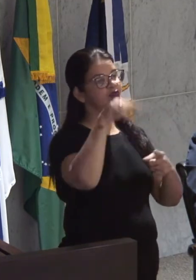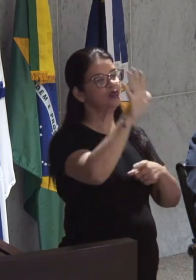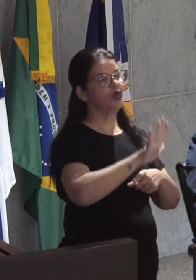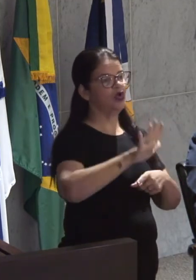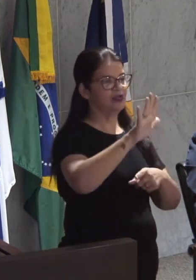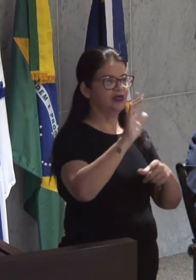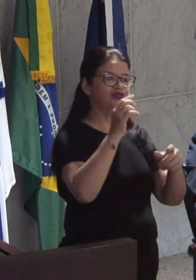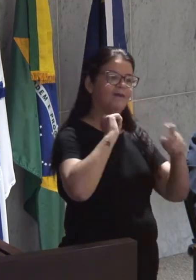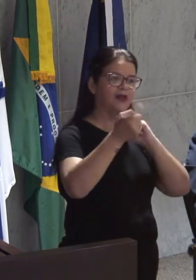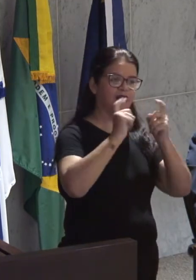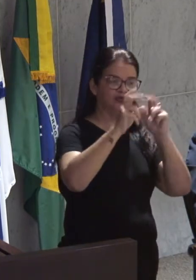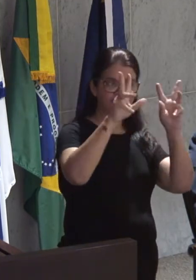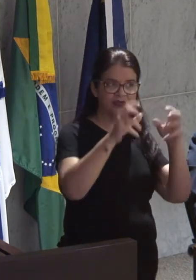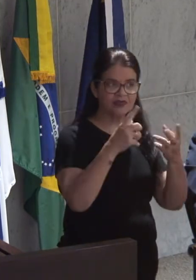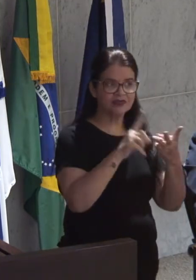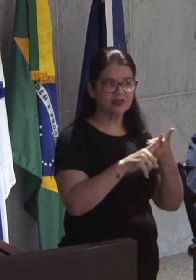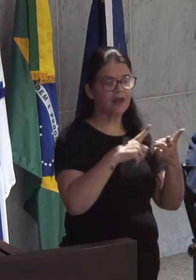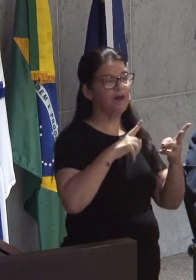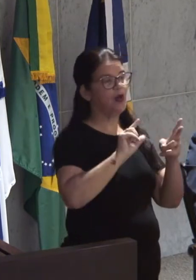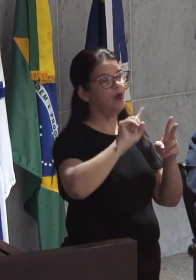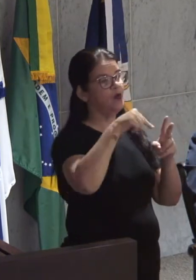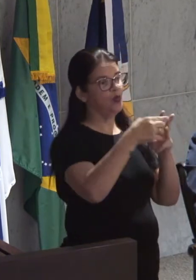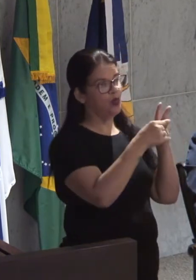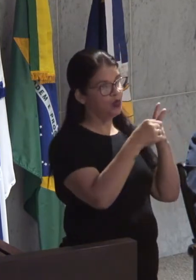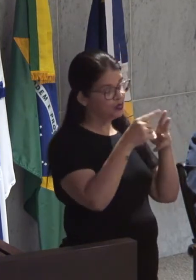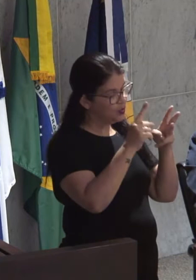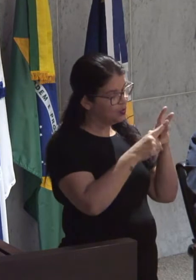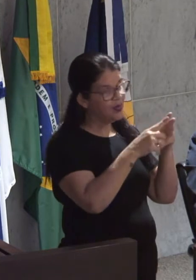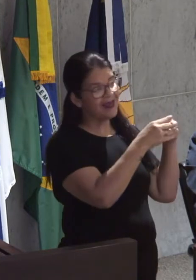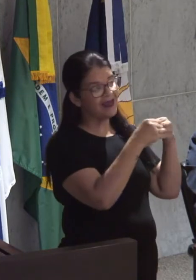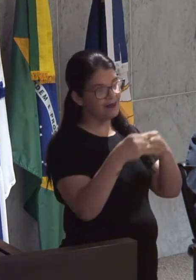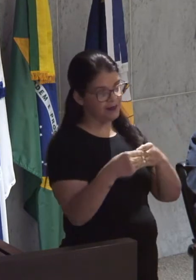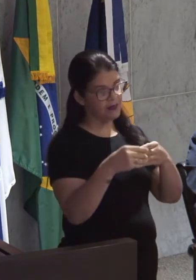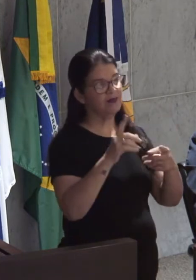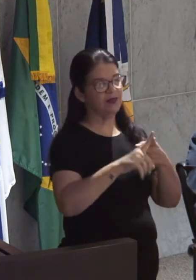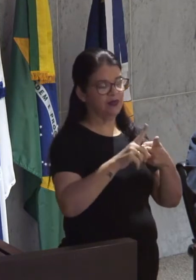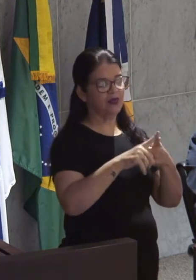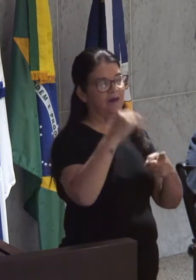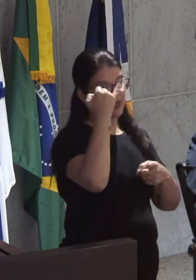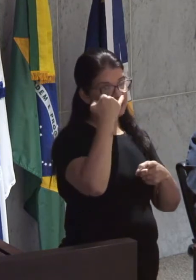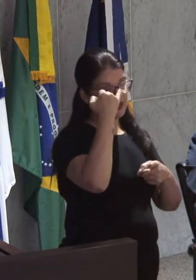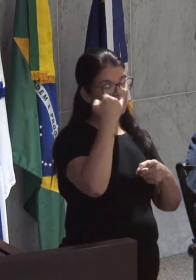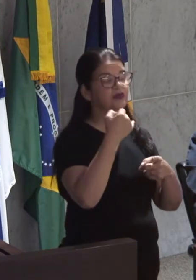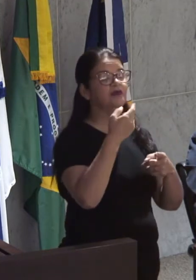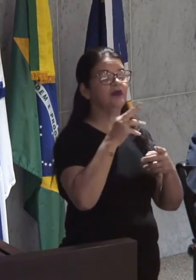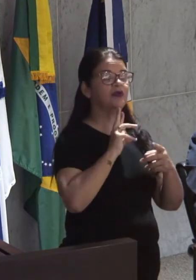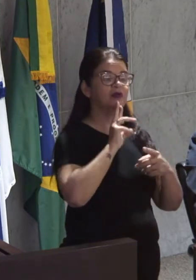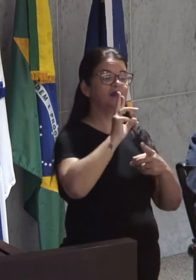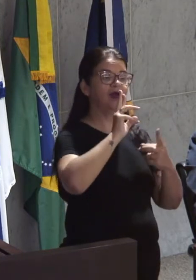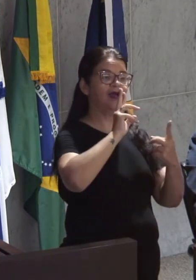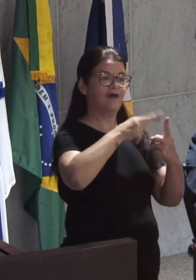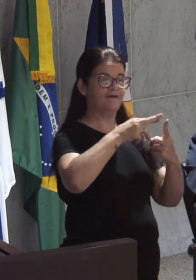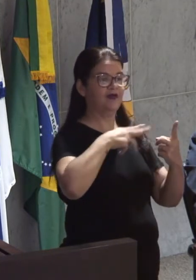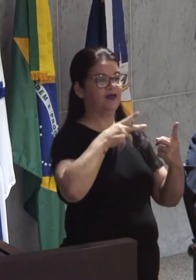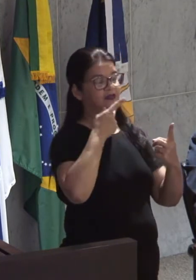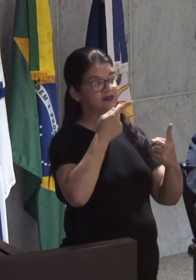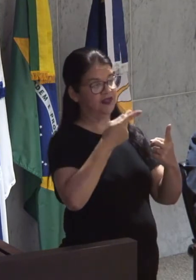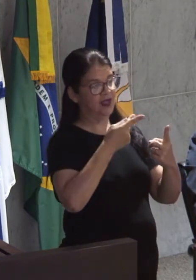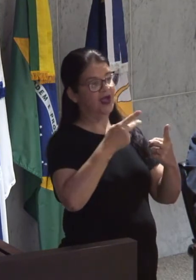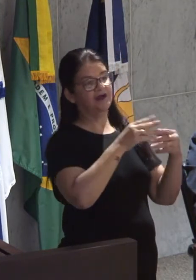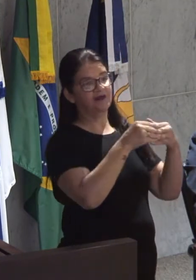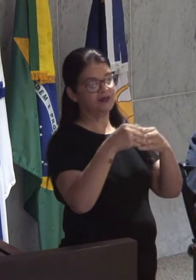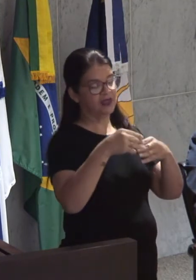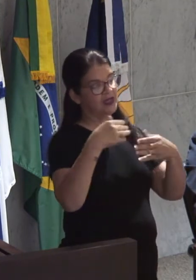Nordeste para discutir esse tema. Um outro encaminhamento, que também Zaltino fez até referência, nós vamos encaminhar ao